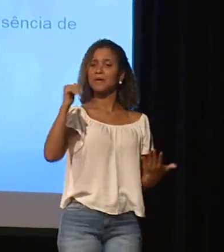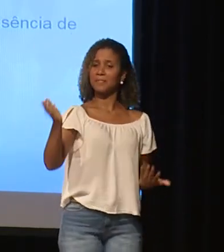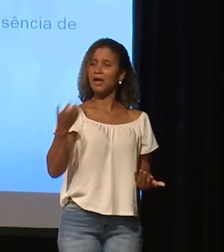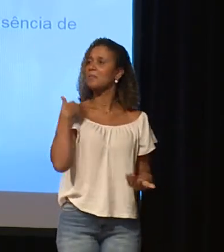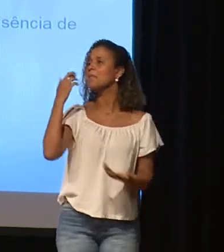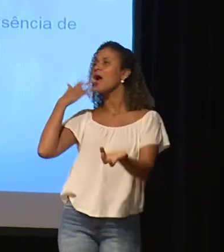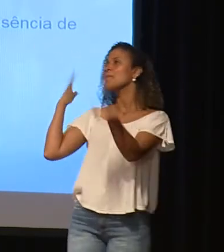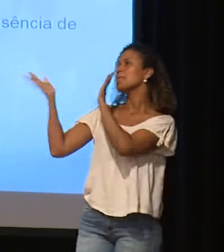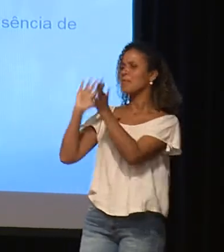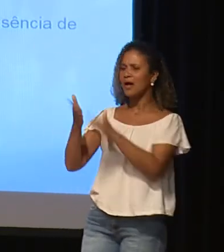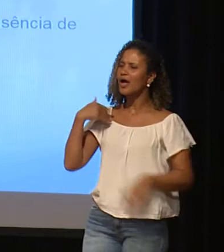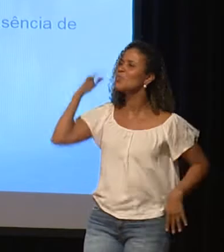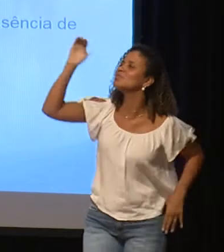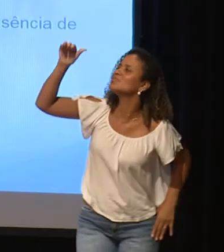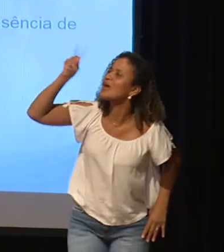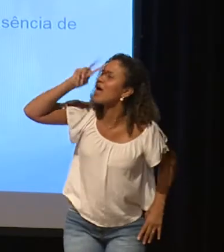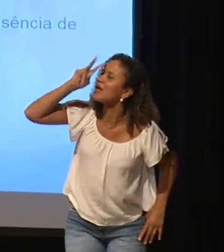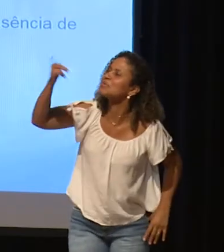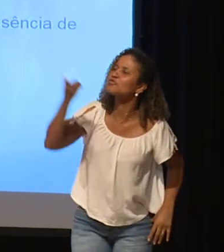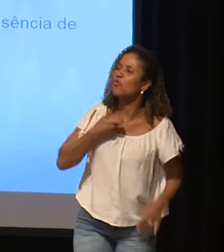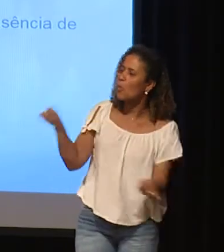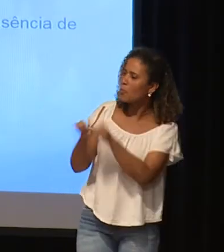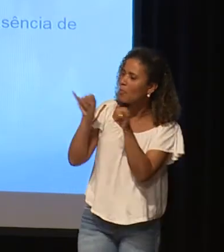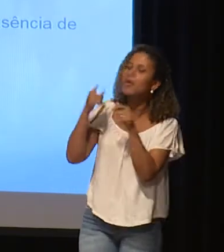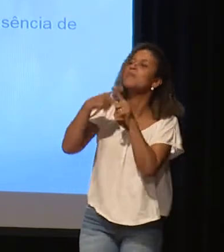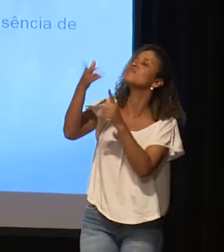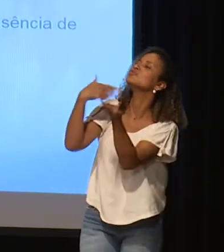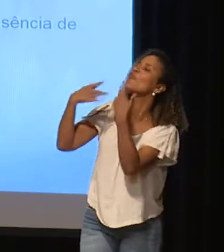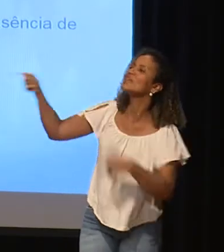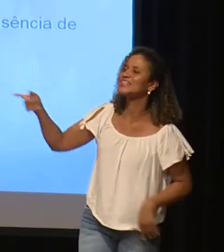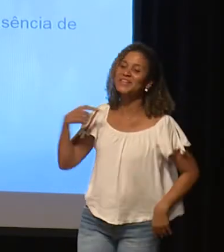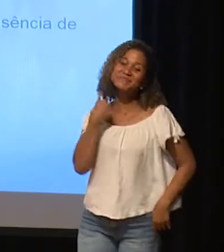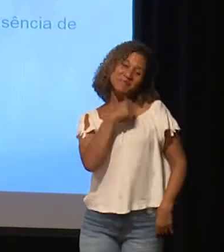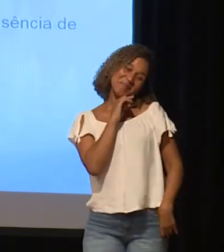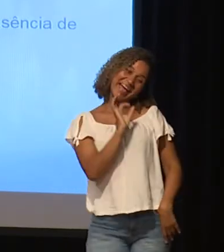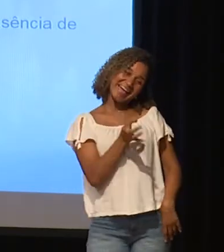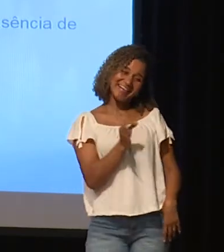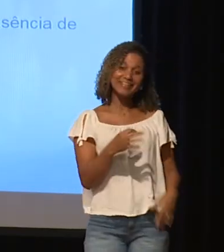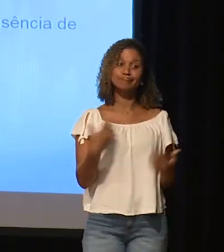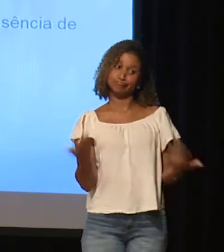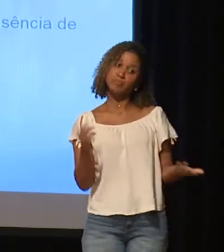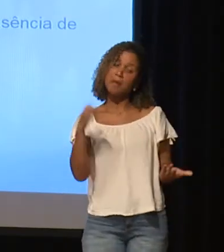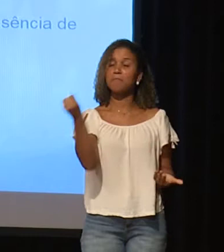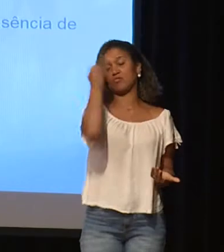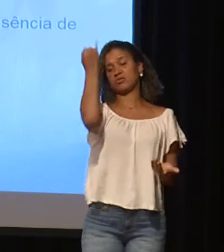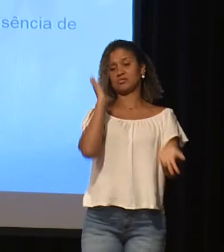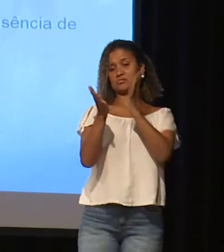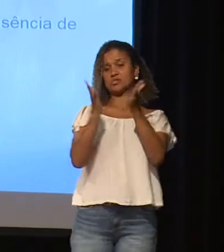se comunica, então, com a minha mãe, comigo. Aí ela falou, você lembra que você, mãe, você tem razão, você deveria